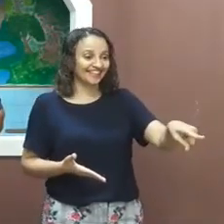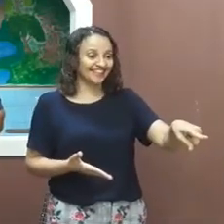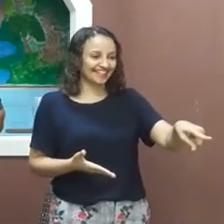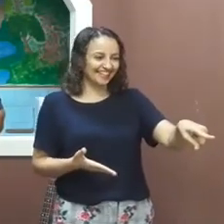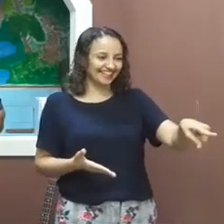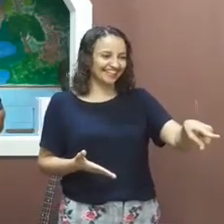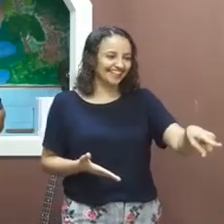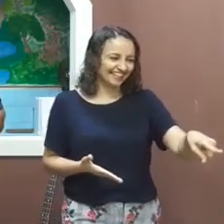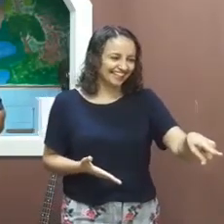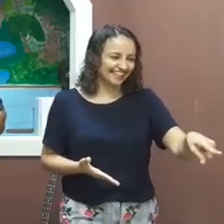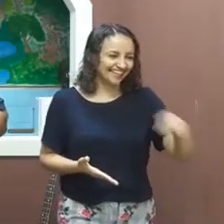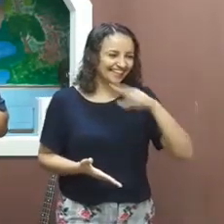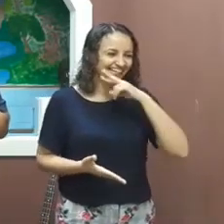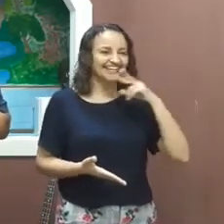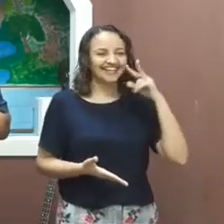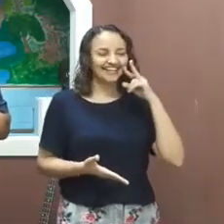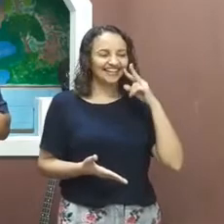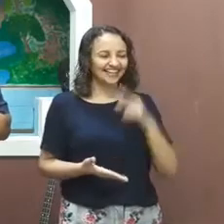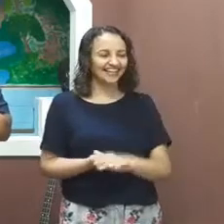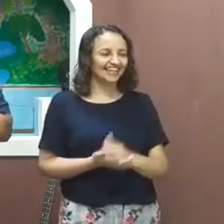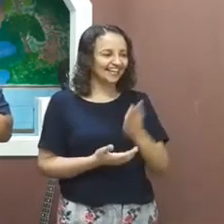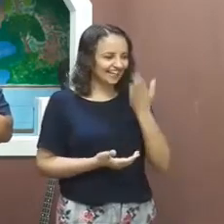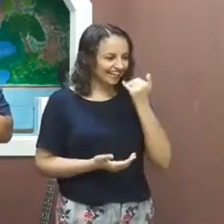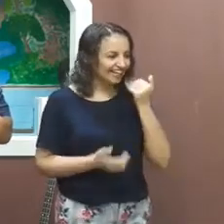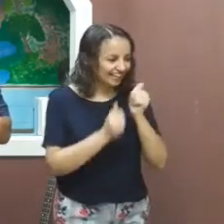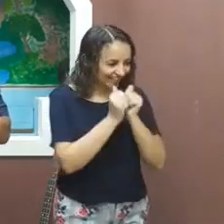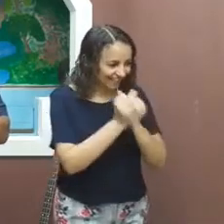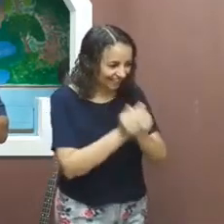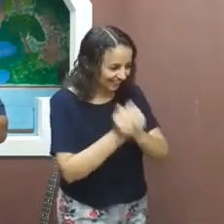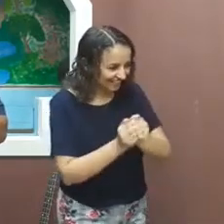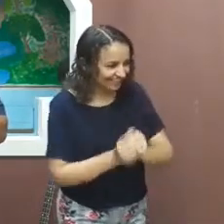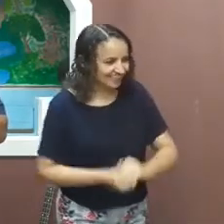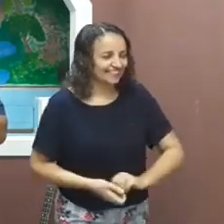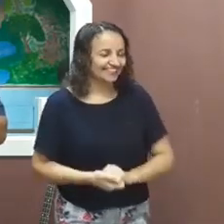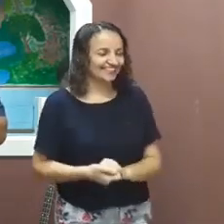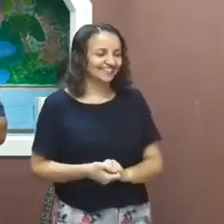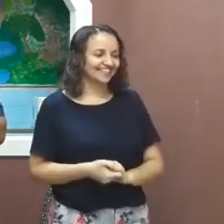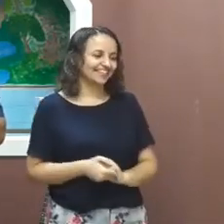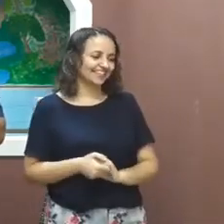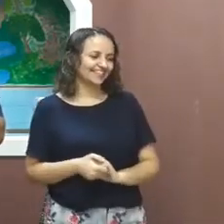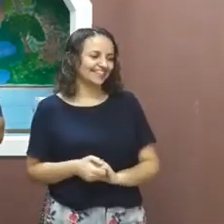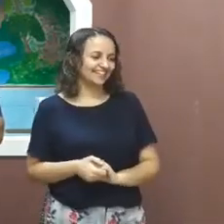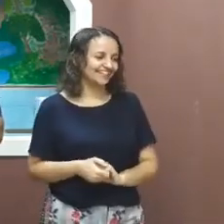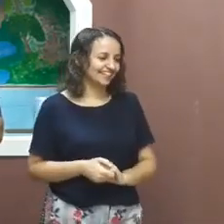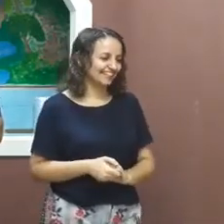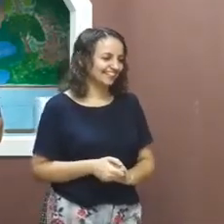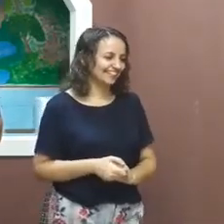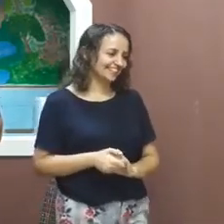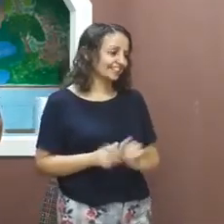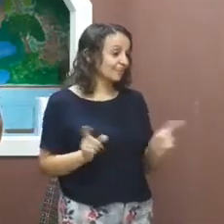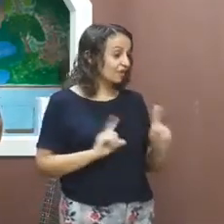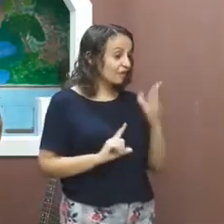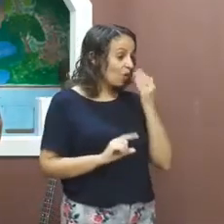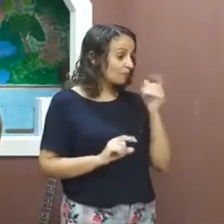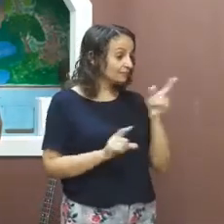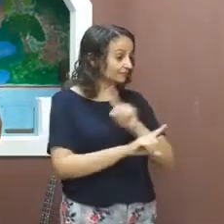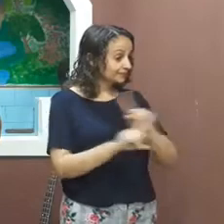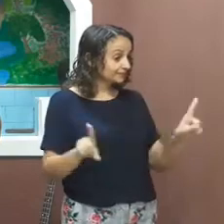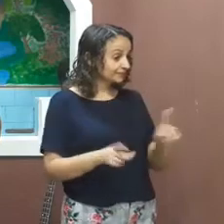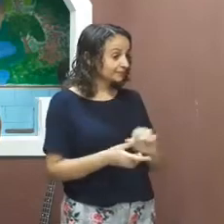Olha, Vitória também, né, filha? Nós vamos juntos, tá? Amanhã a gente come, se estiver